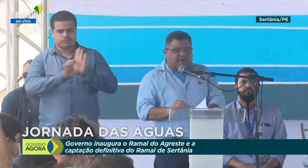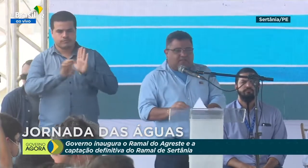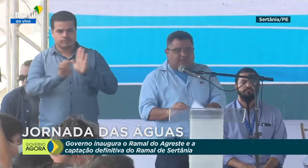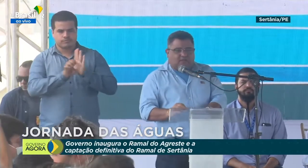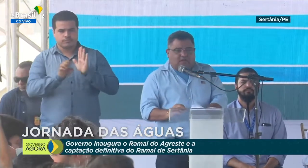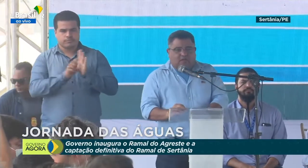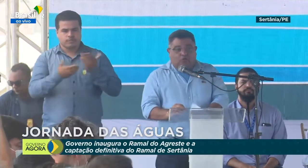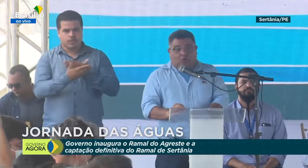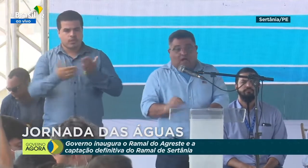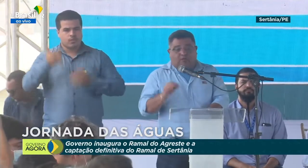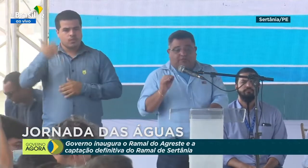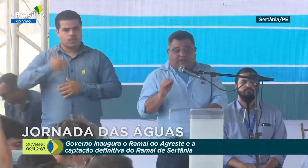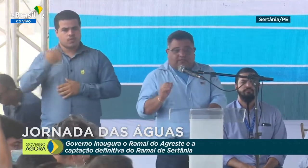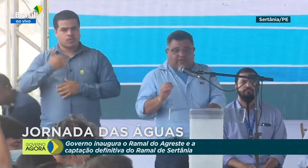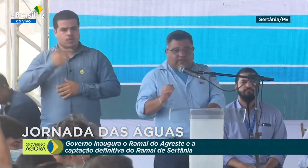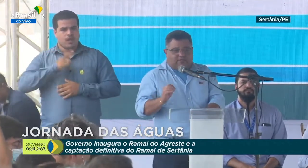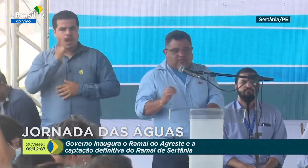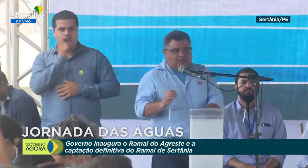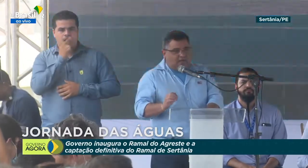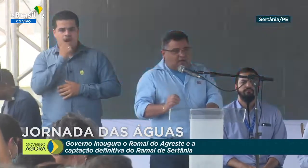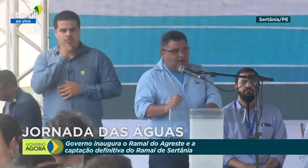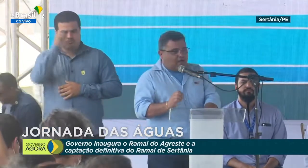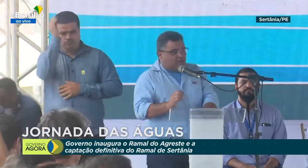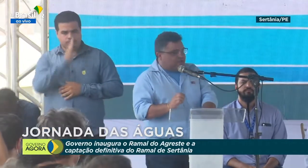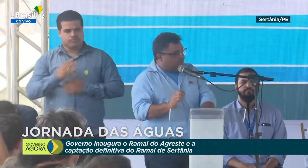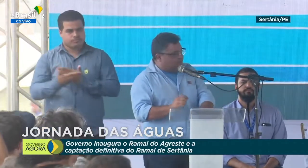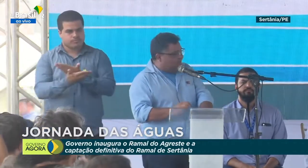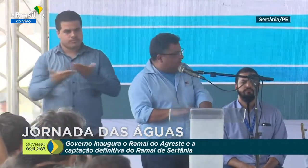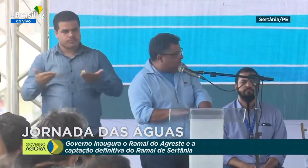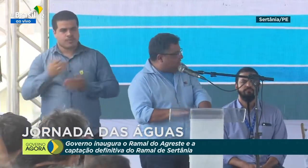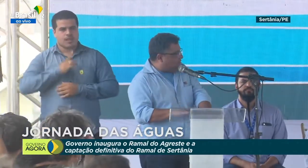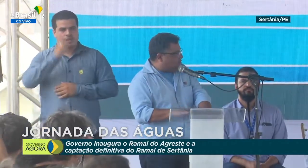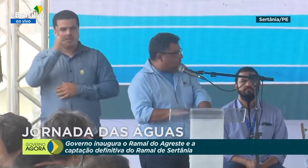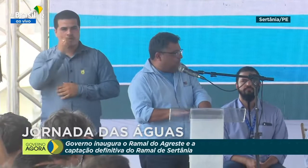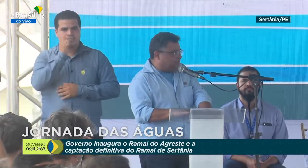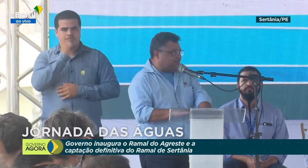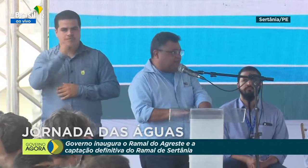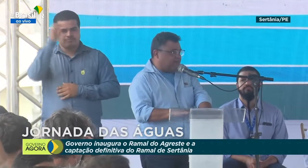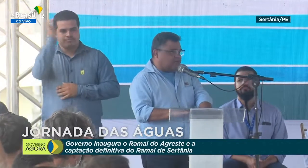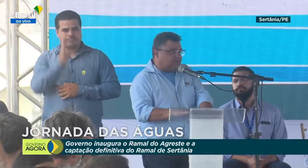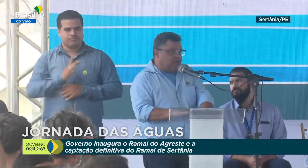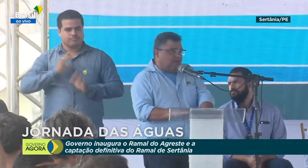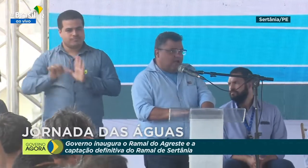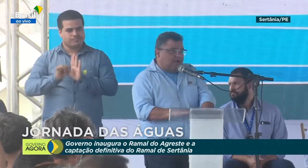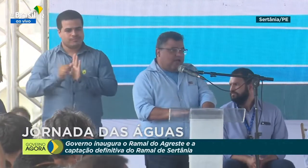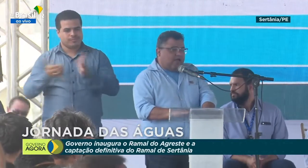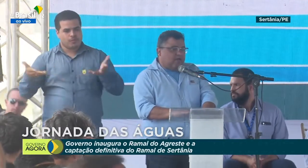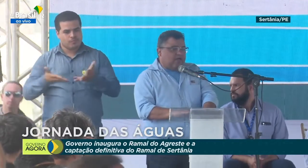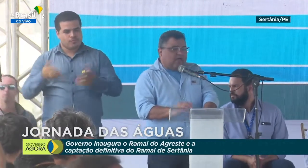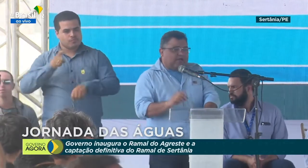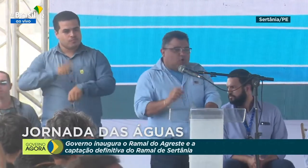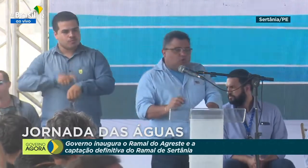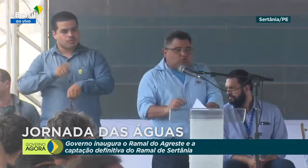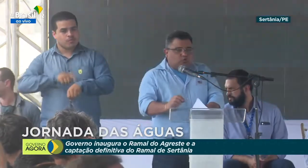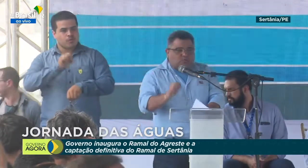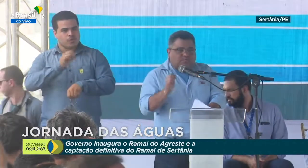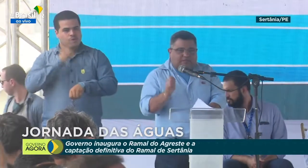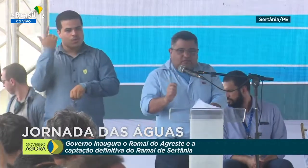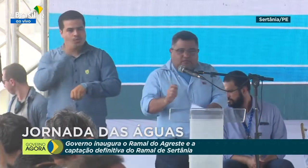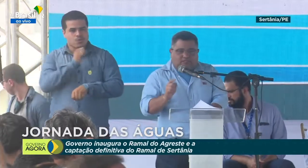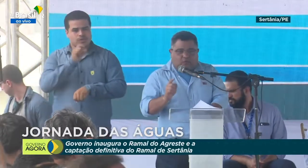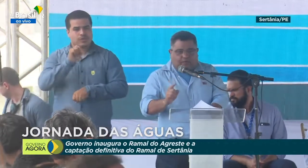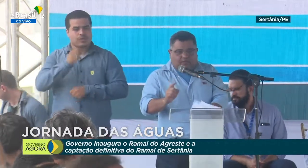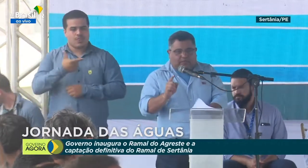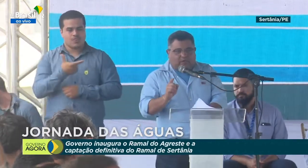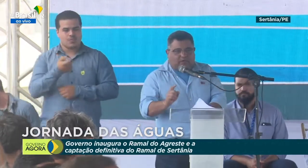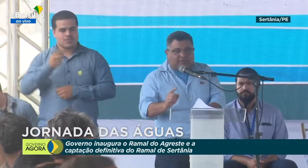segunda fase do Águas Brasileiras. Águas Brasileiras que, na sua primeira fase, angariou